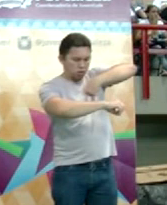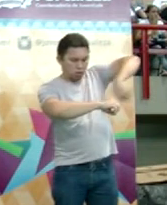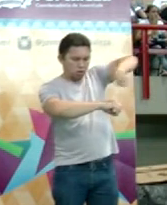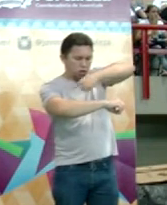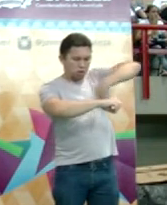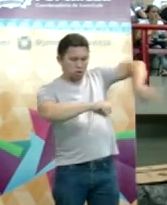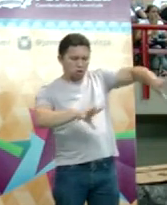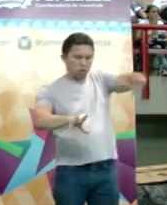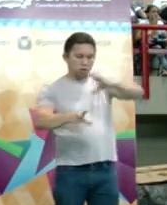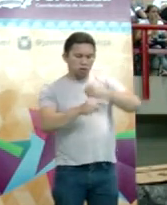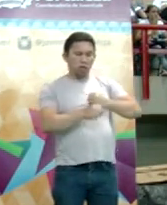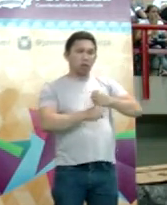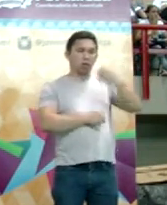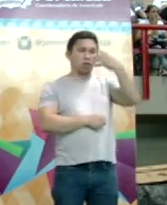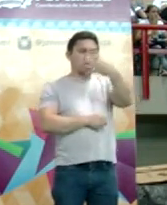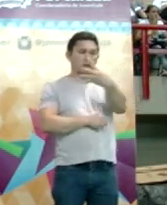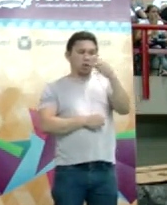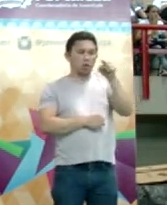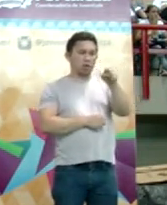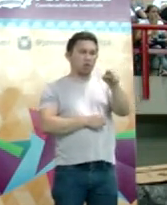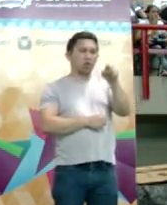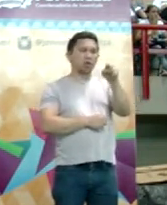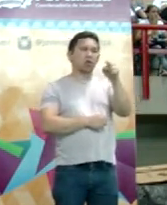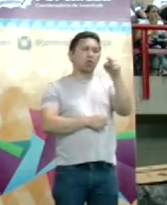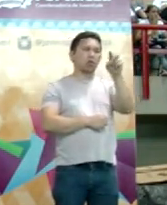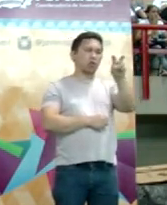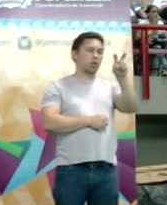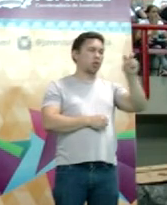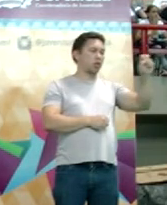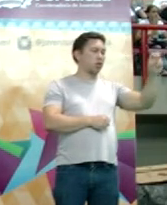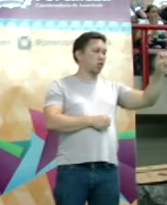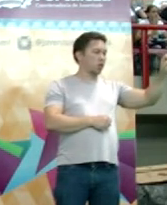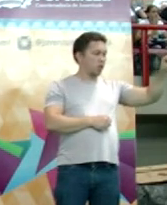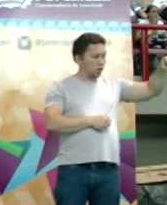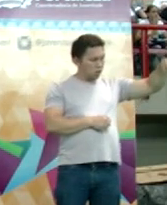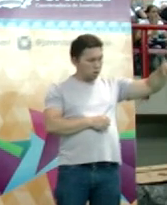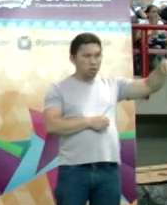gente. Como ele andou 4.500 metros,